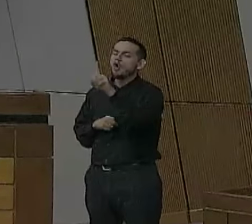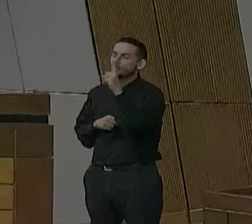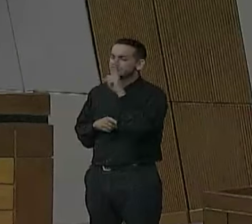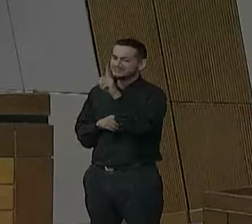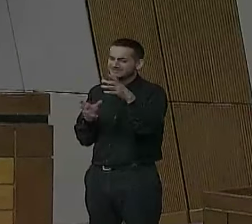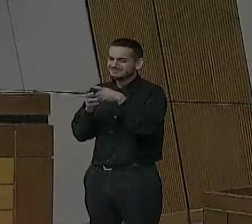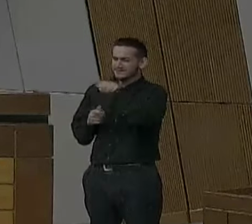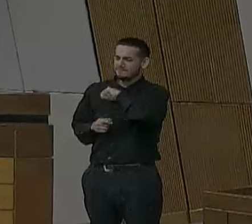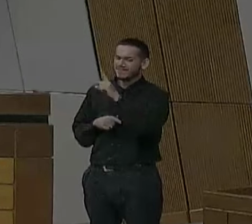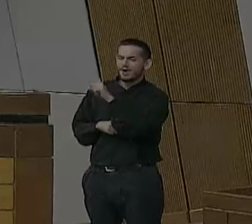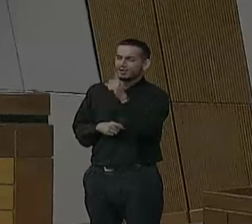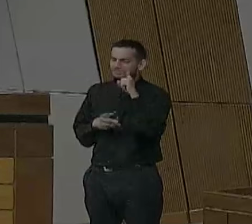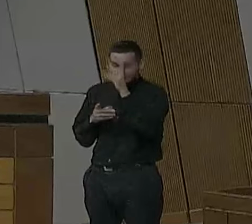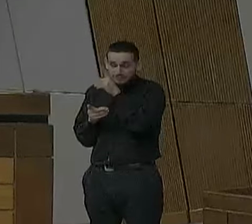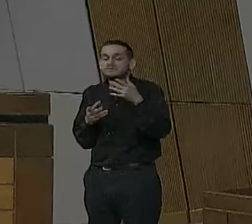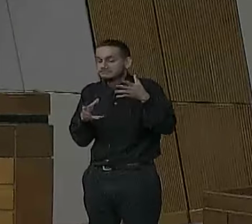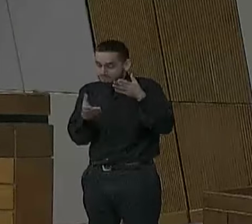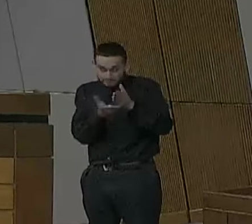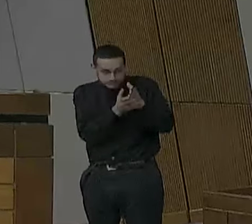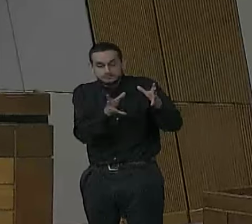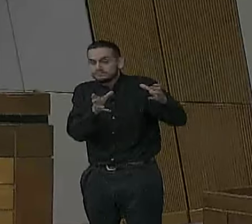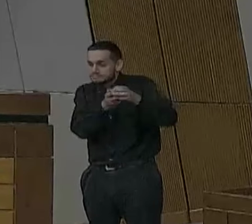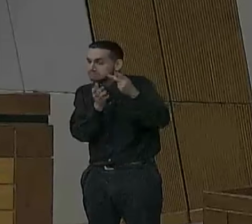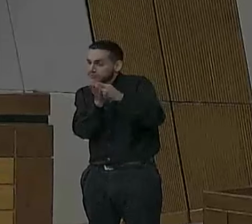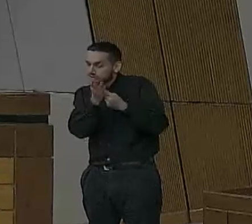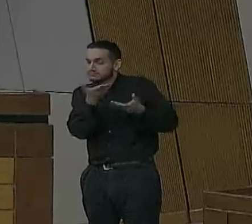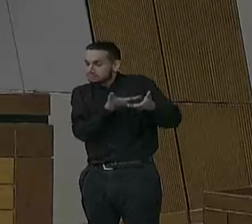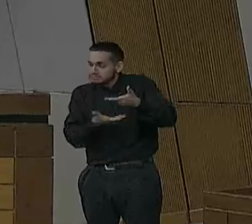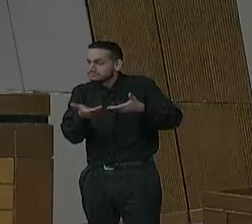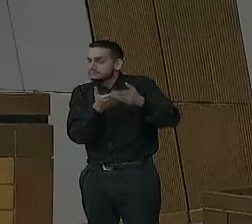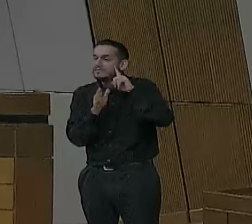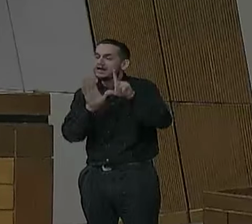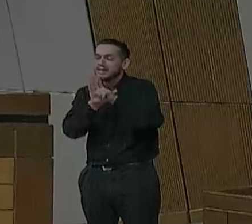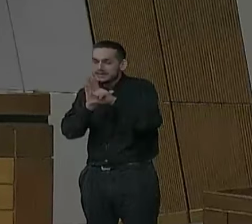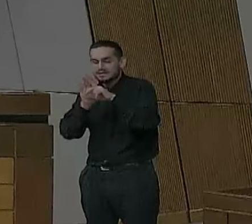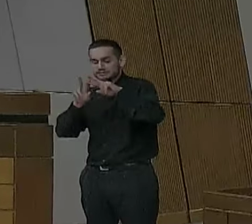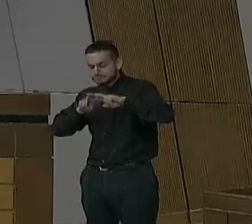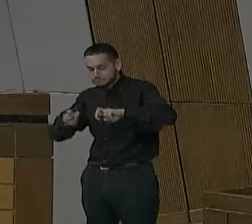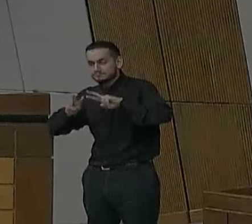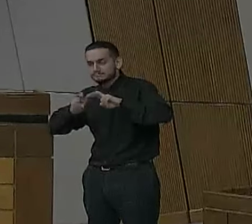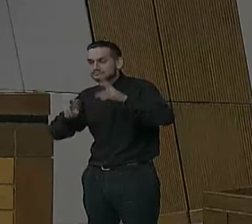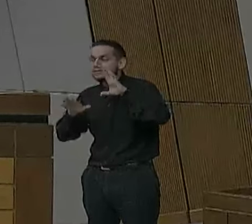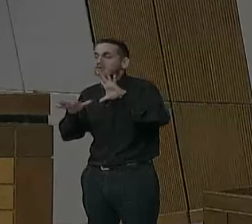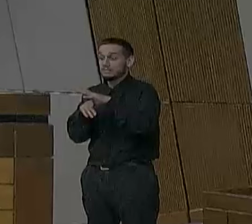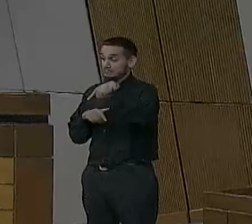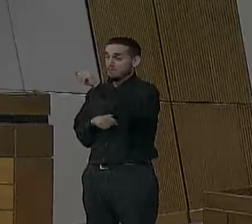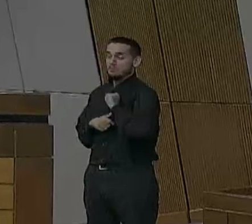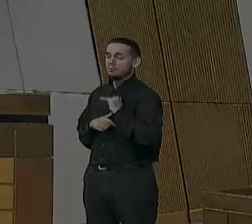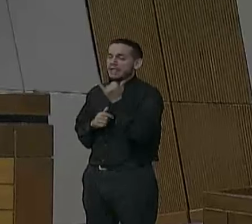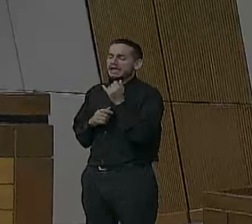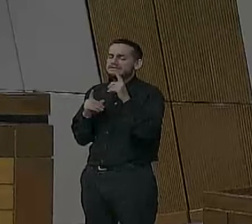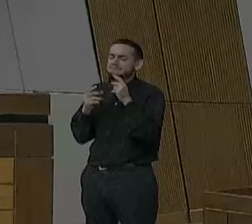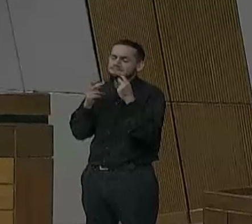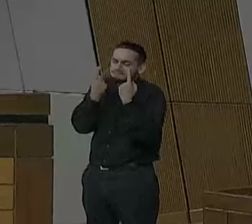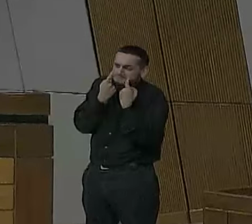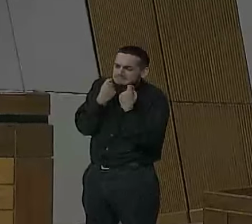proyecto de alguna manera para también empezar a poner y a convertir en líderes a muchas mujeres. Muchas de